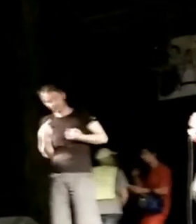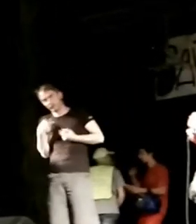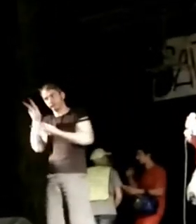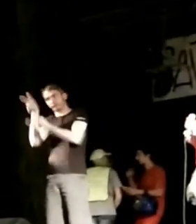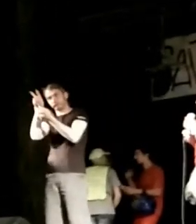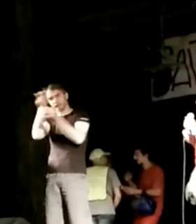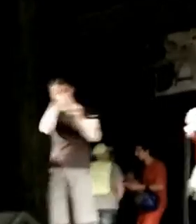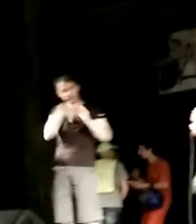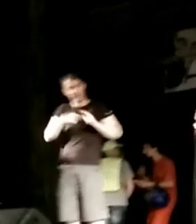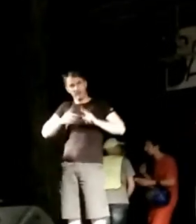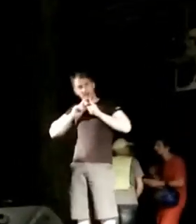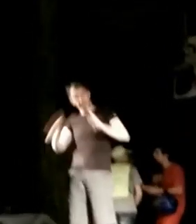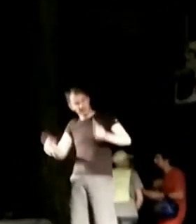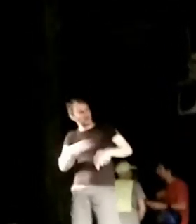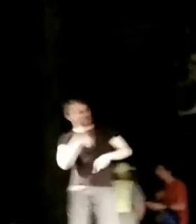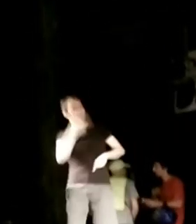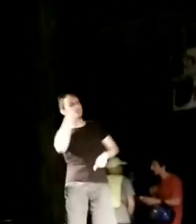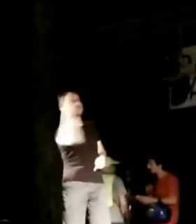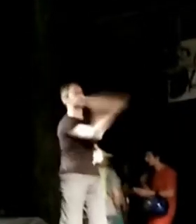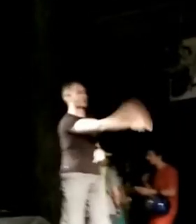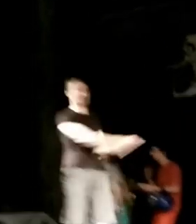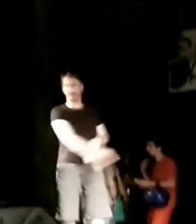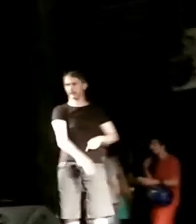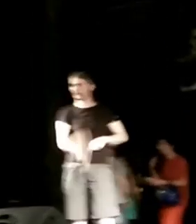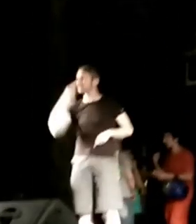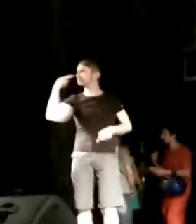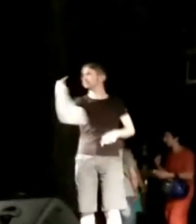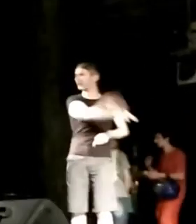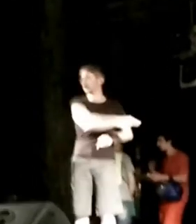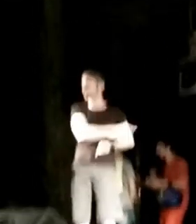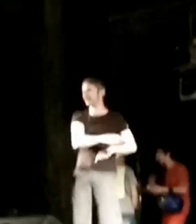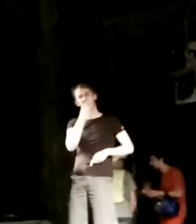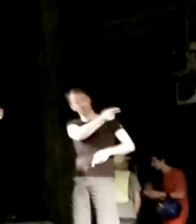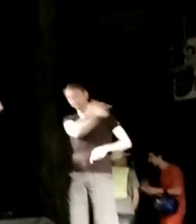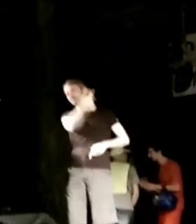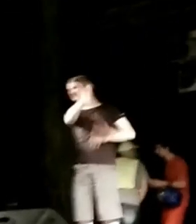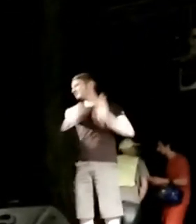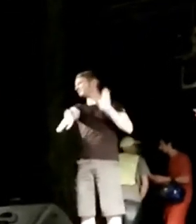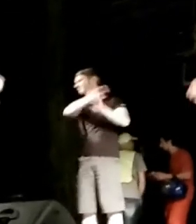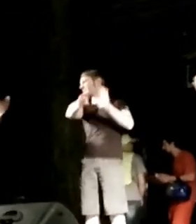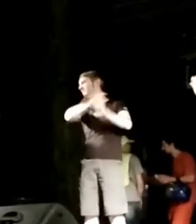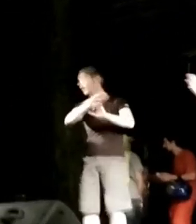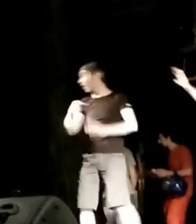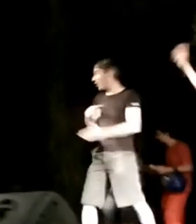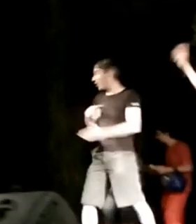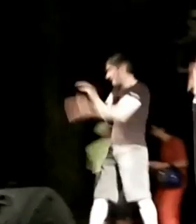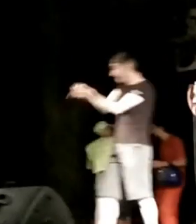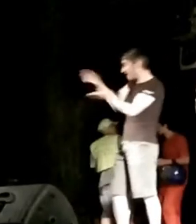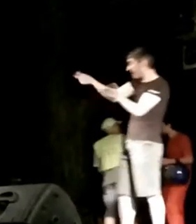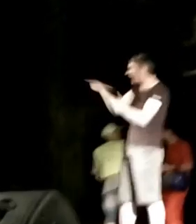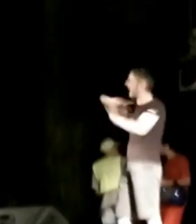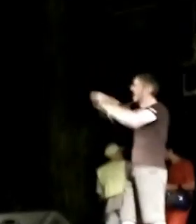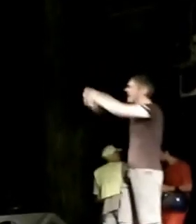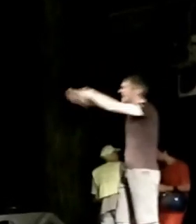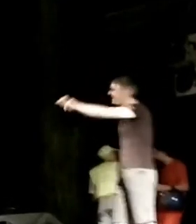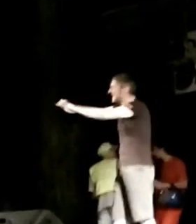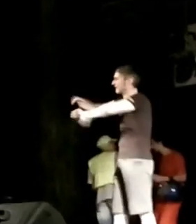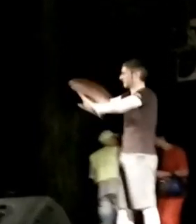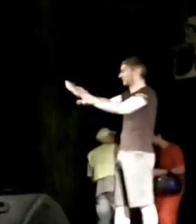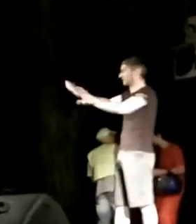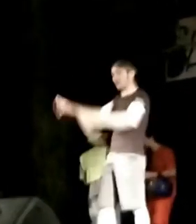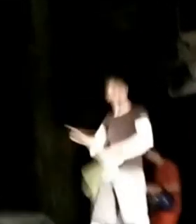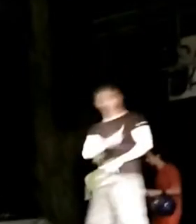beneficis, i vostè no n'ha de fer res, això. Vull dir, vagi passant, surti d'aquí, sisplau. Sí, no te voy a pagar un centavo más. Pues